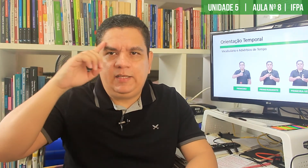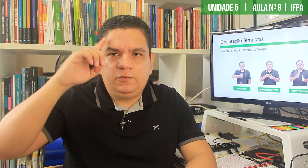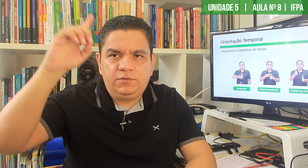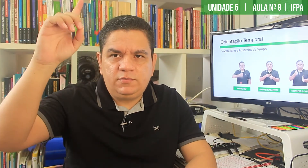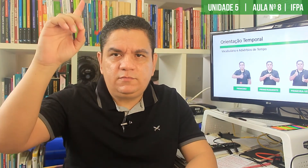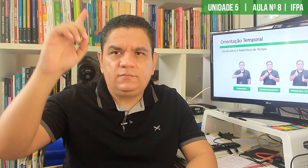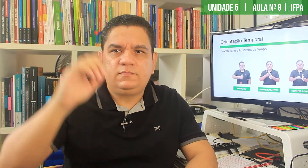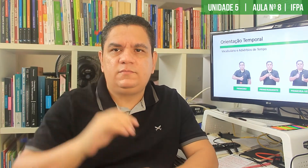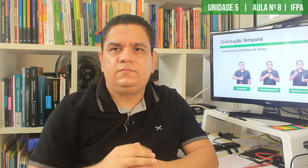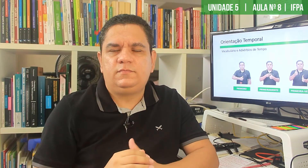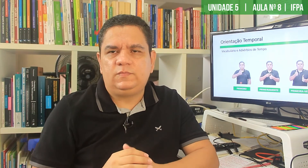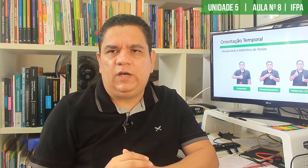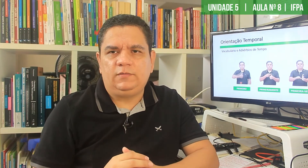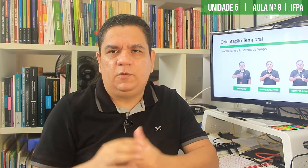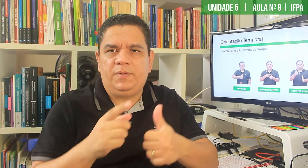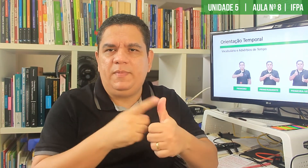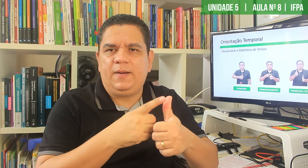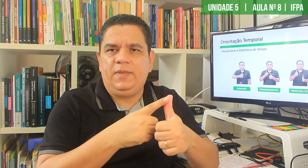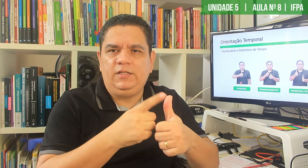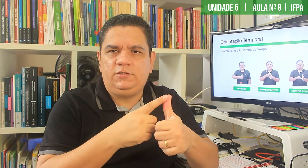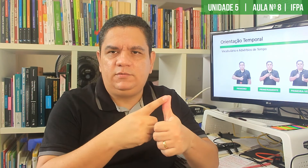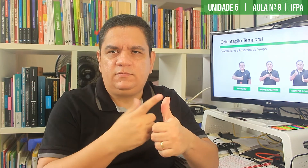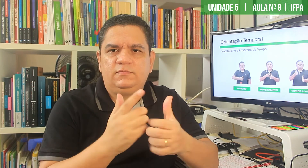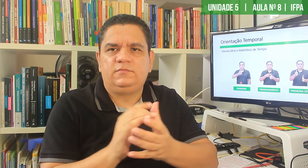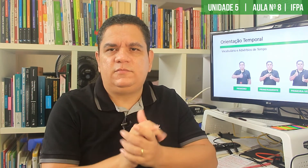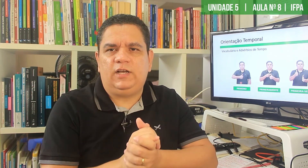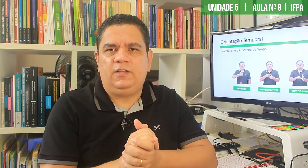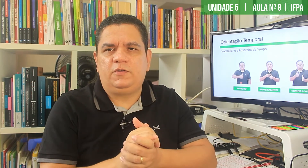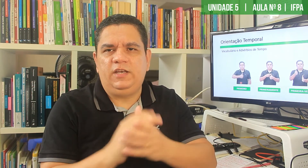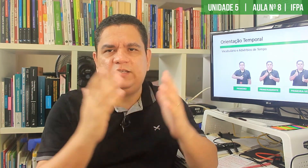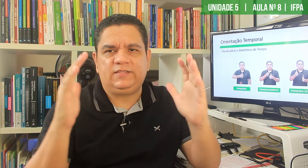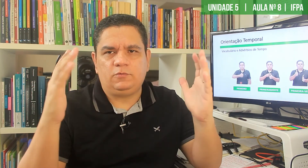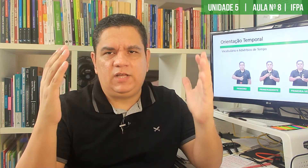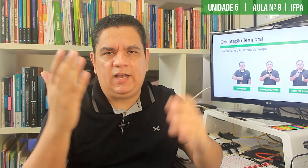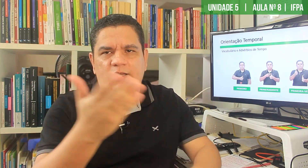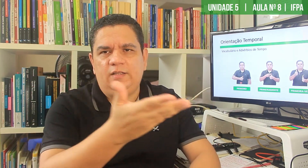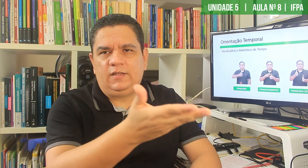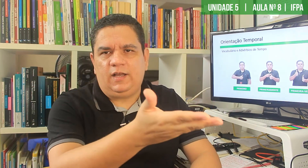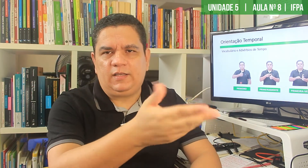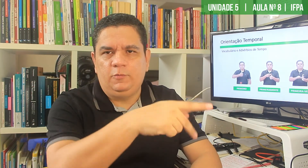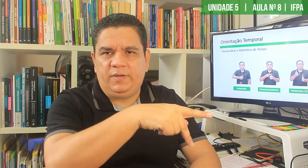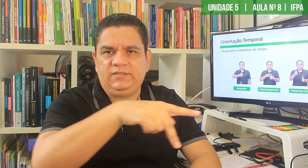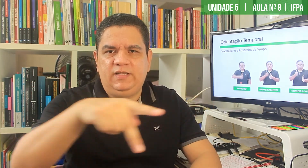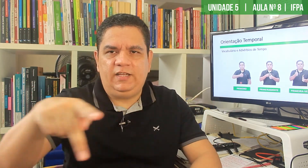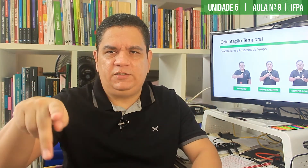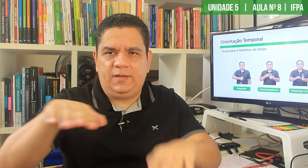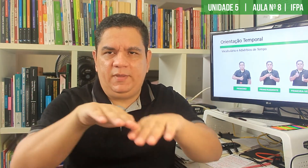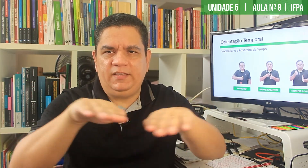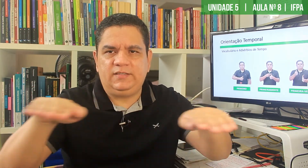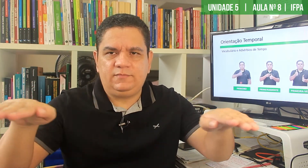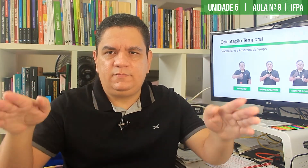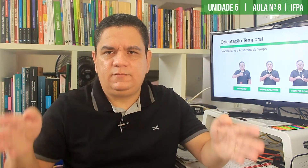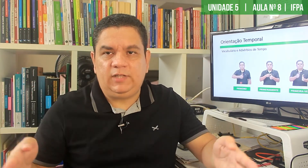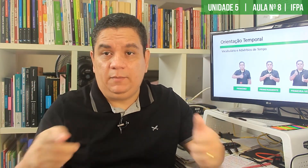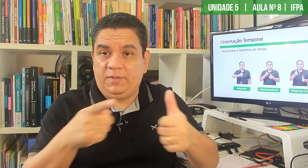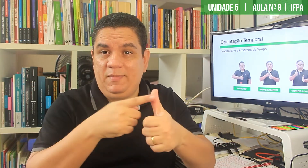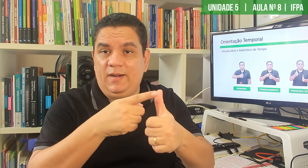Deus, tá? Então, primeiramente, tá? Eu queria saudar aqui o presidente da mesa, tá?